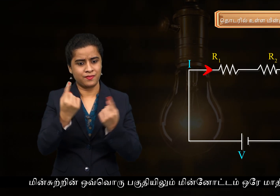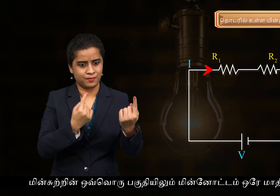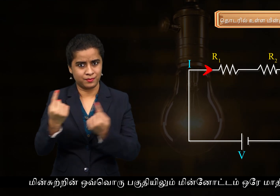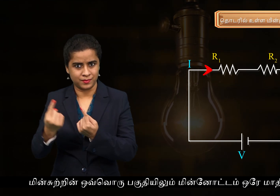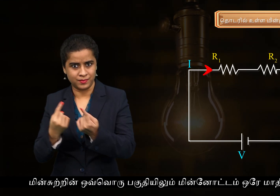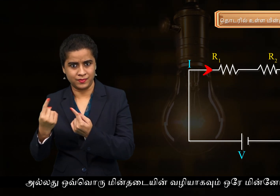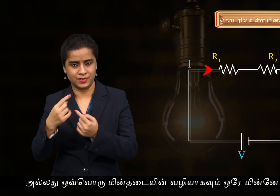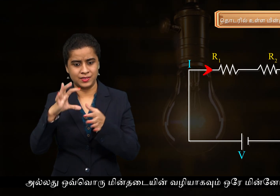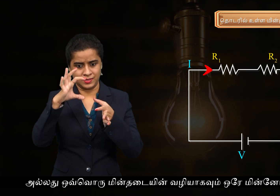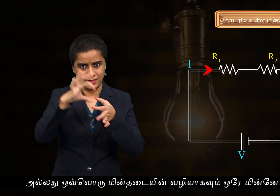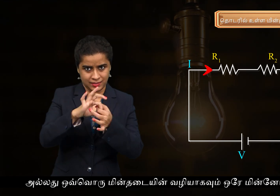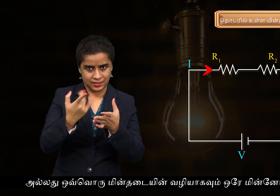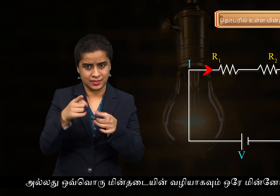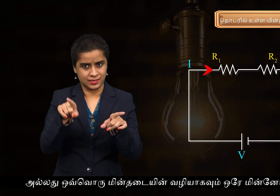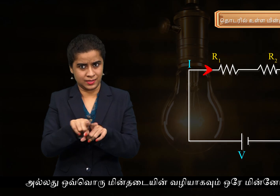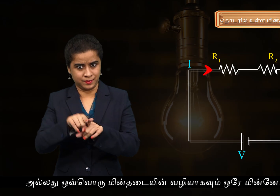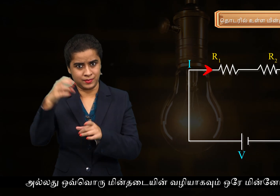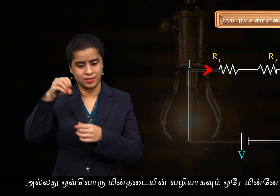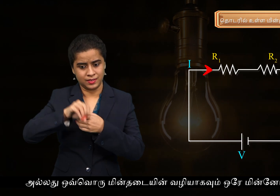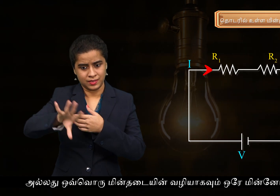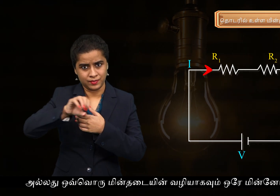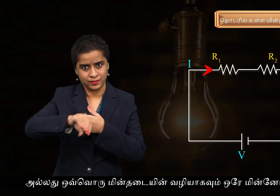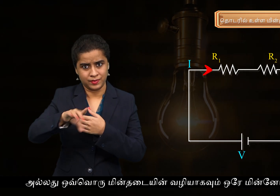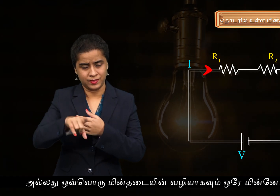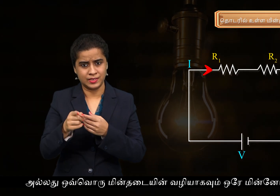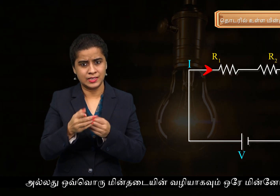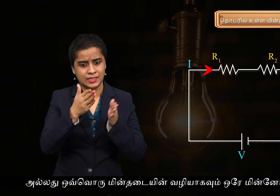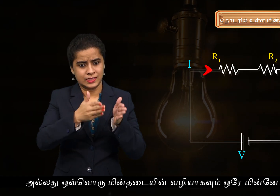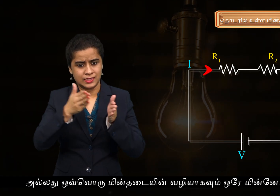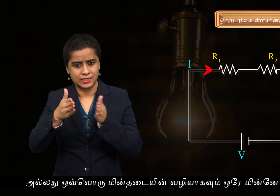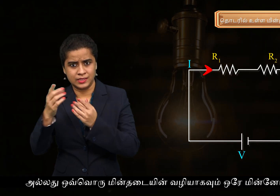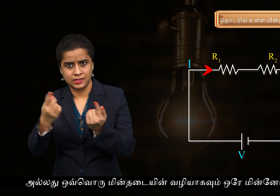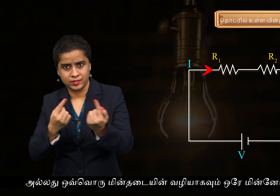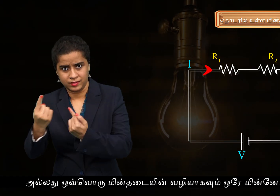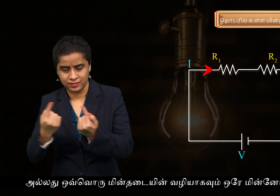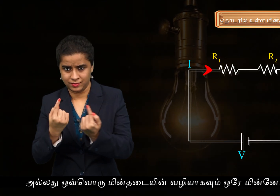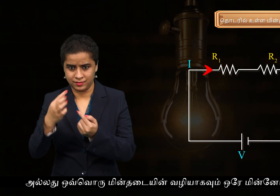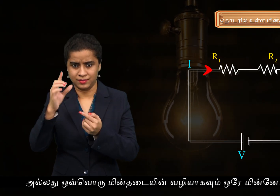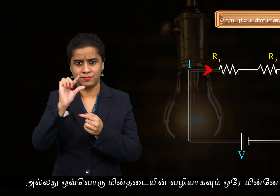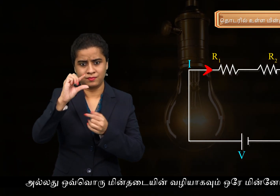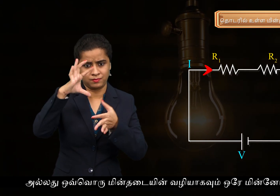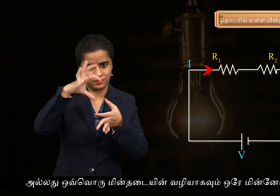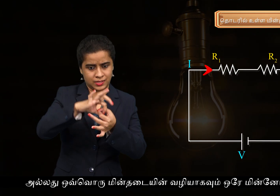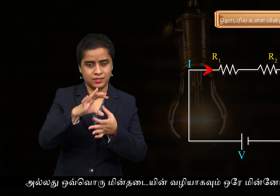மாதிரியாக இருக்கும், அல்லது ஒவ்வொரு மின்தடையின் வழியாகவும் ஒரே மின்னோட்டம் பாய்கிறது.